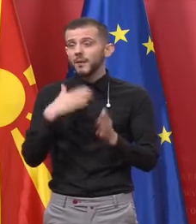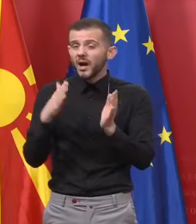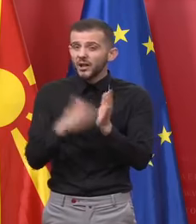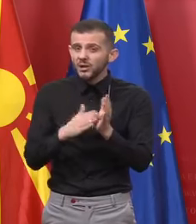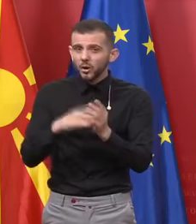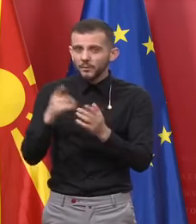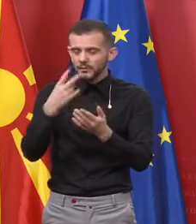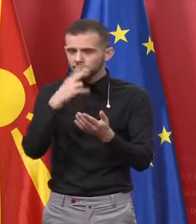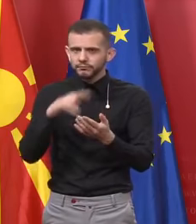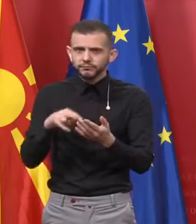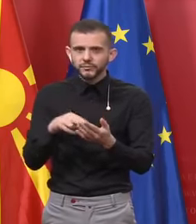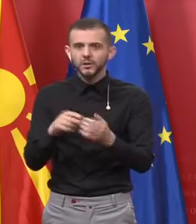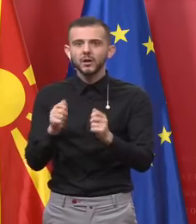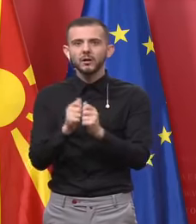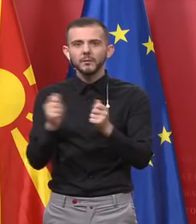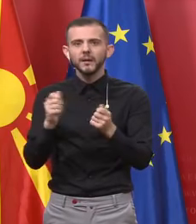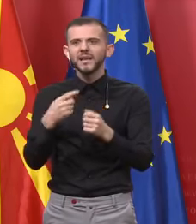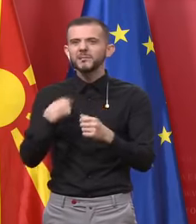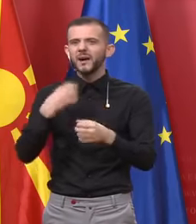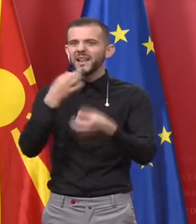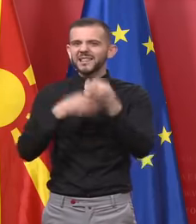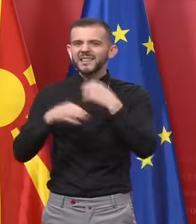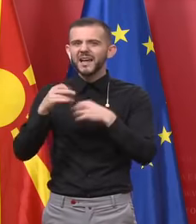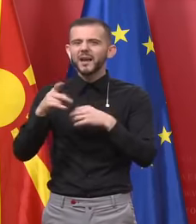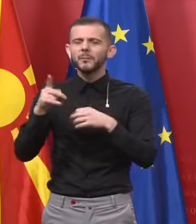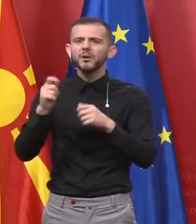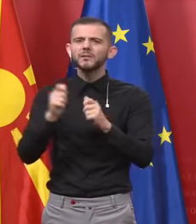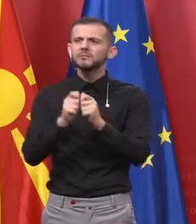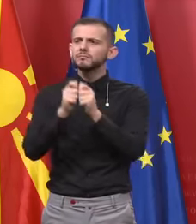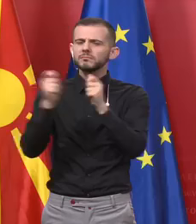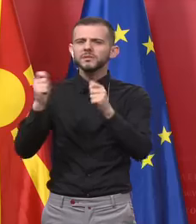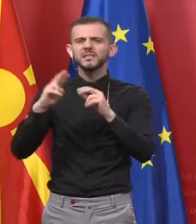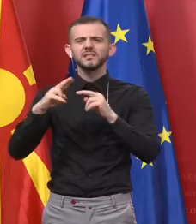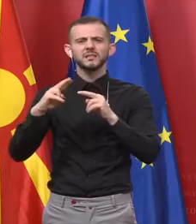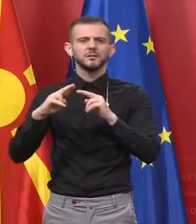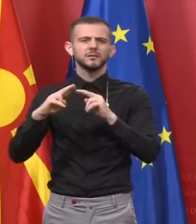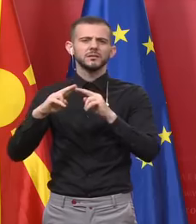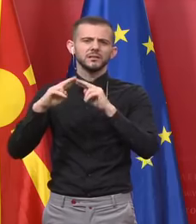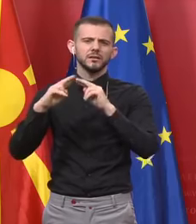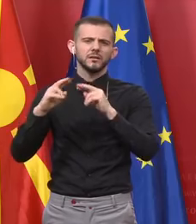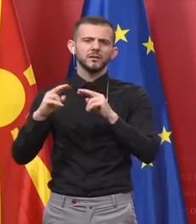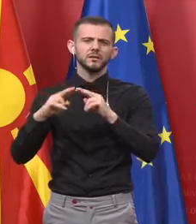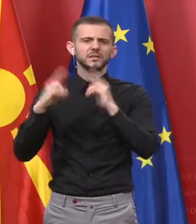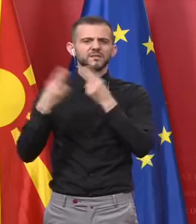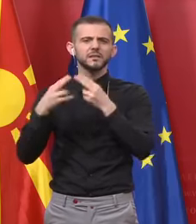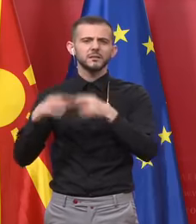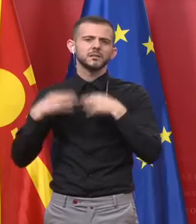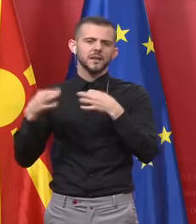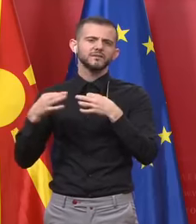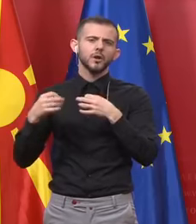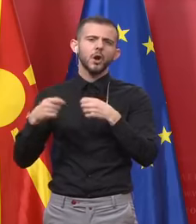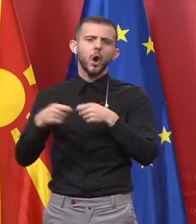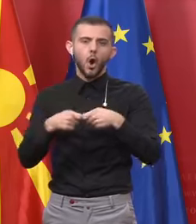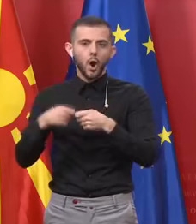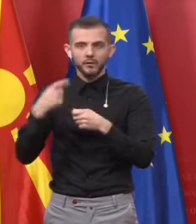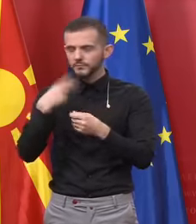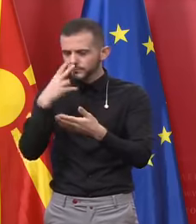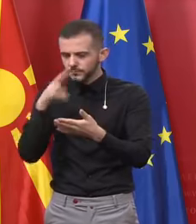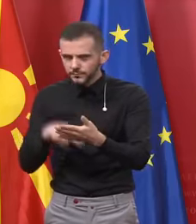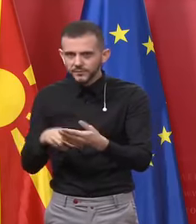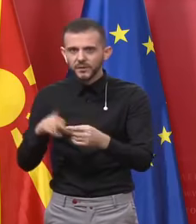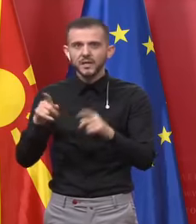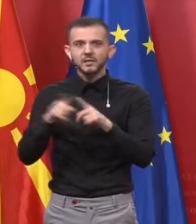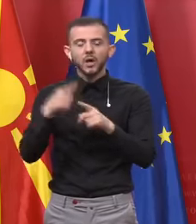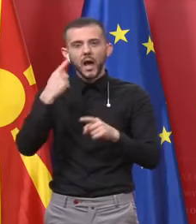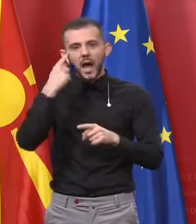документите, делот од терапијата кој што доаѓа преку студијата од Светска здравствена организација. Денеска од Јапан се обративме и официјално